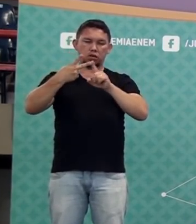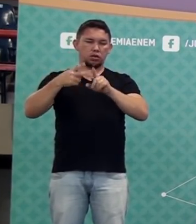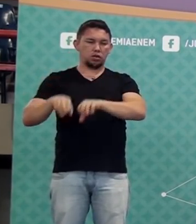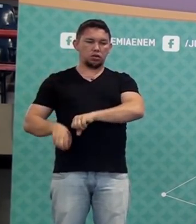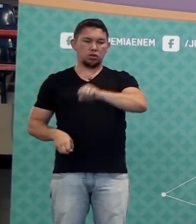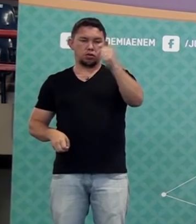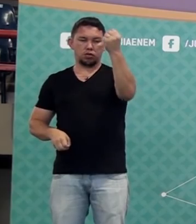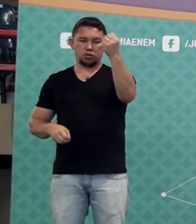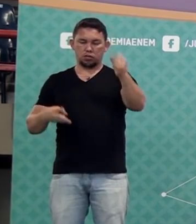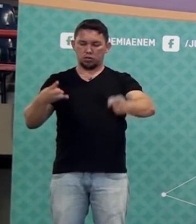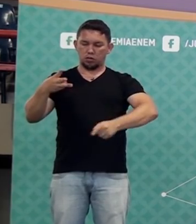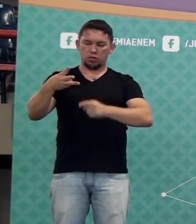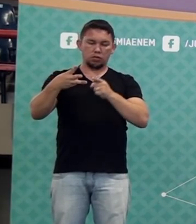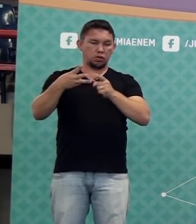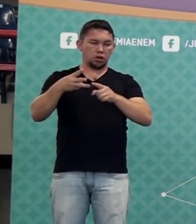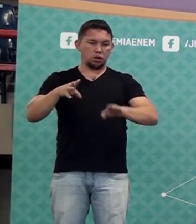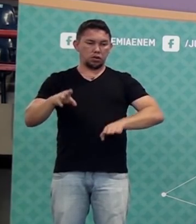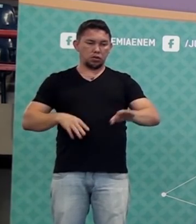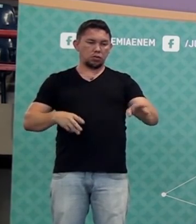Pai,